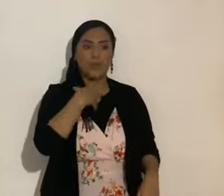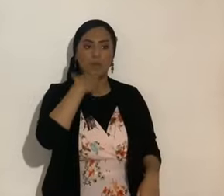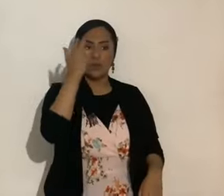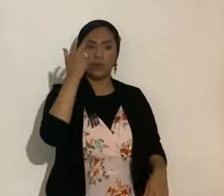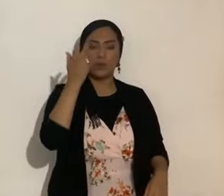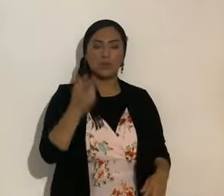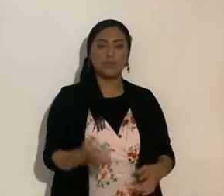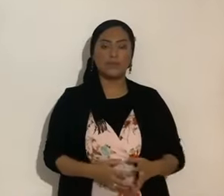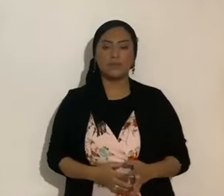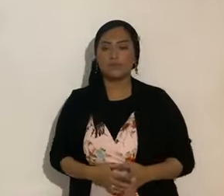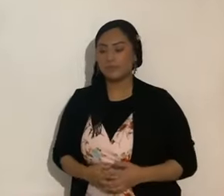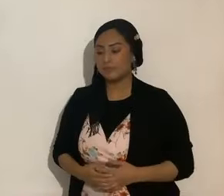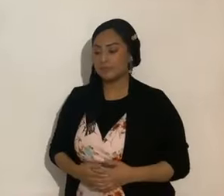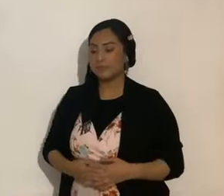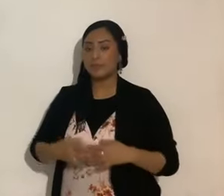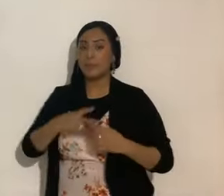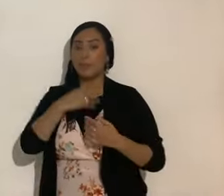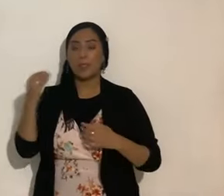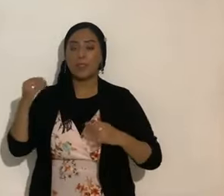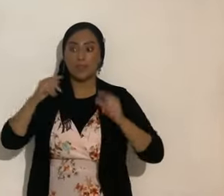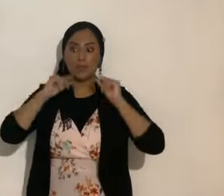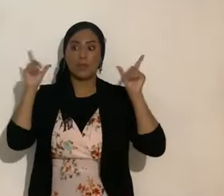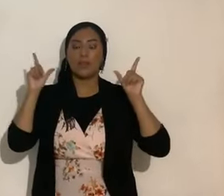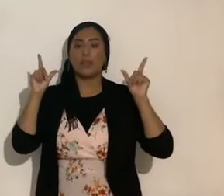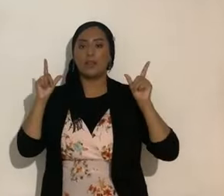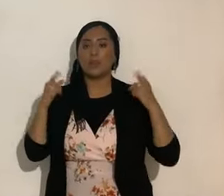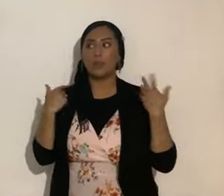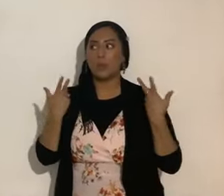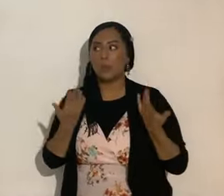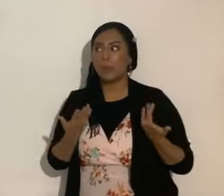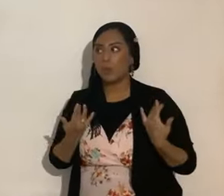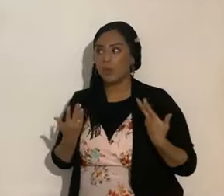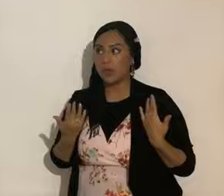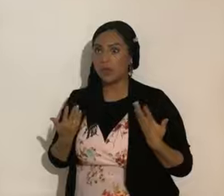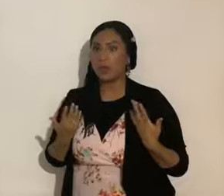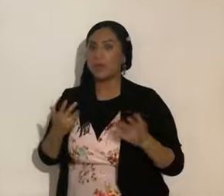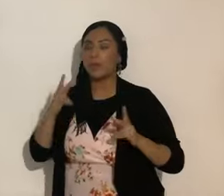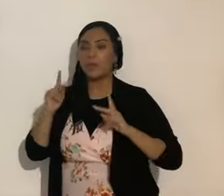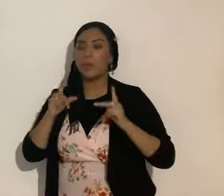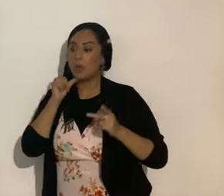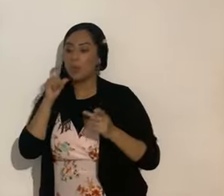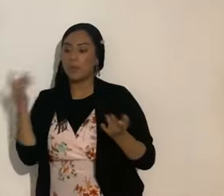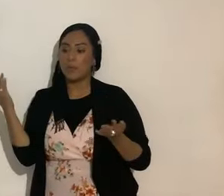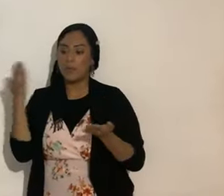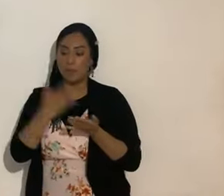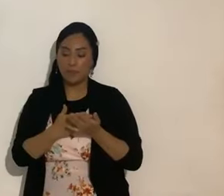los primeros y despertó la expectativa de quienes llegaron